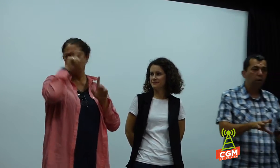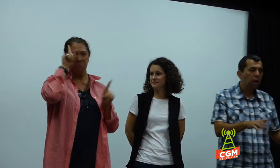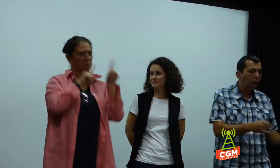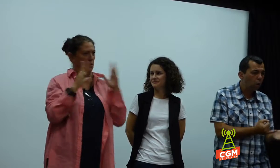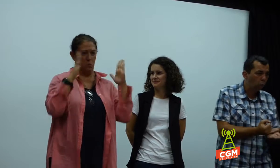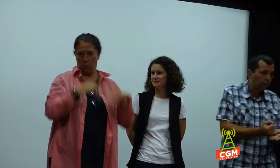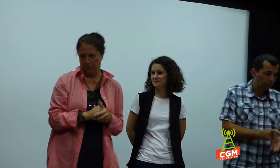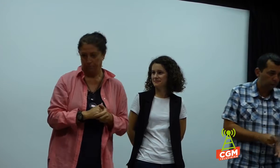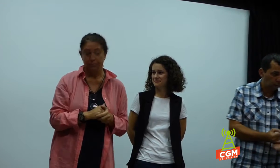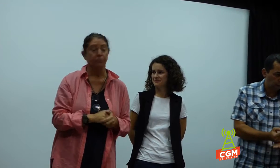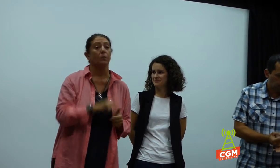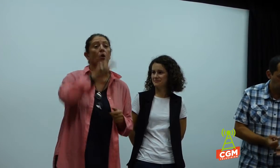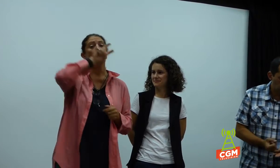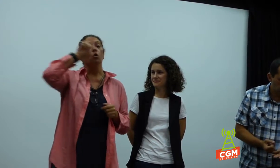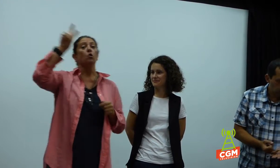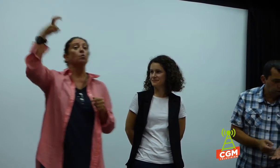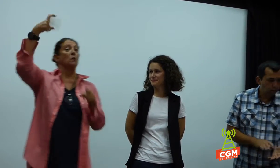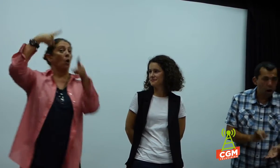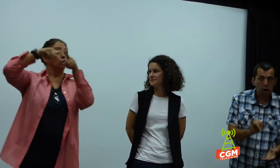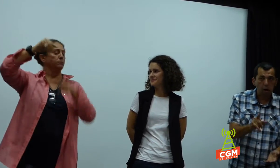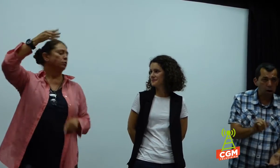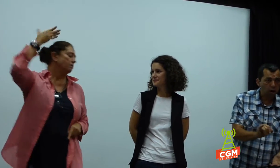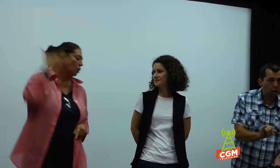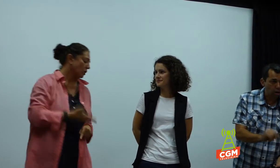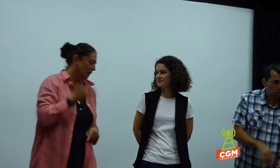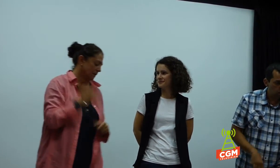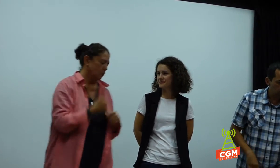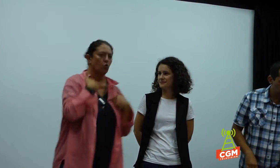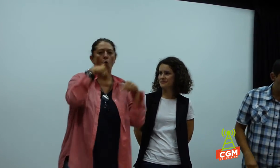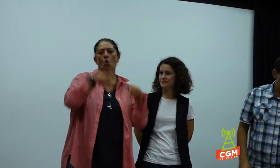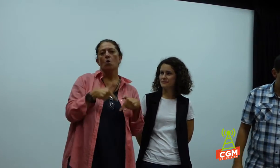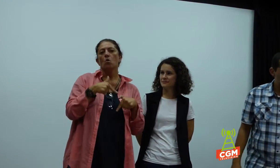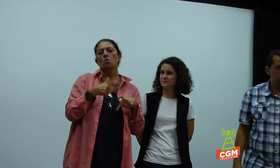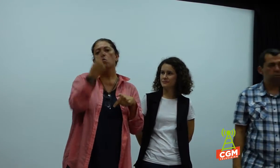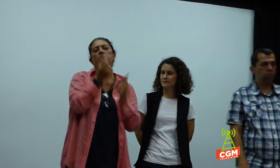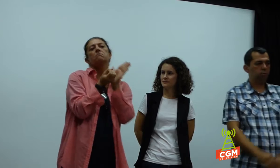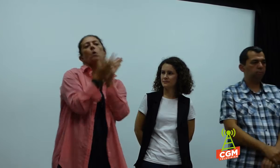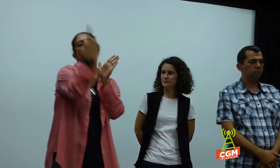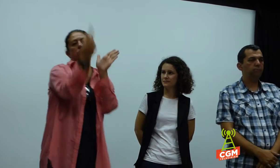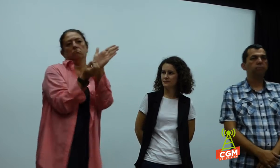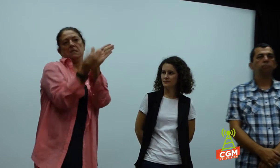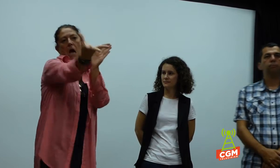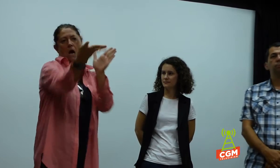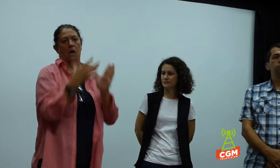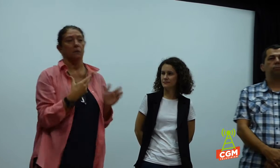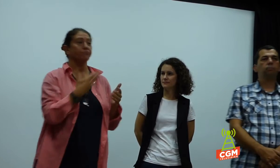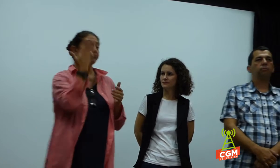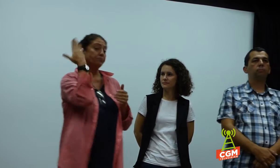que necesitemos. Y si estáis dispuestos con la federación, cuando queráis, para poder hablar de estos temas. También